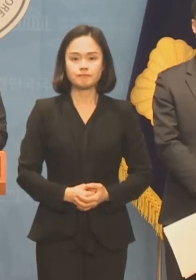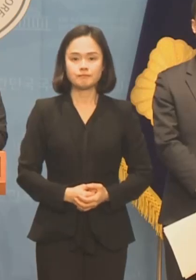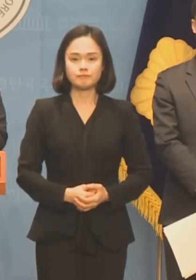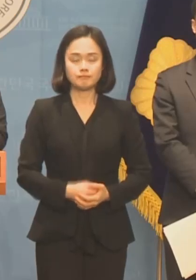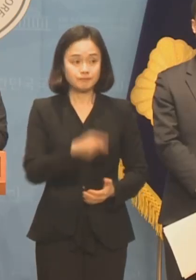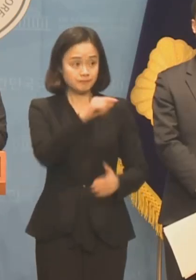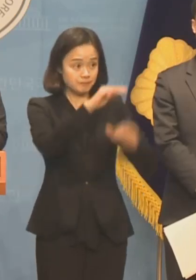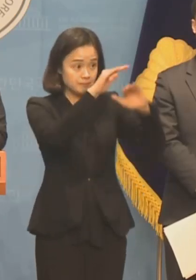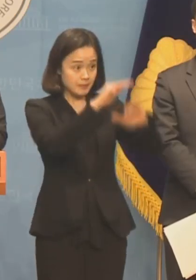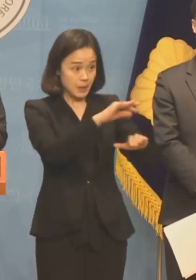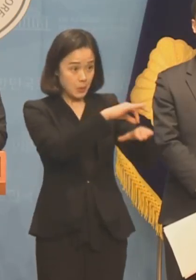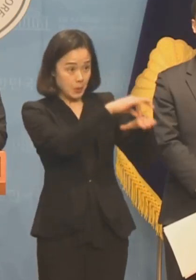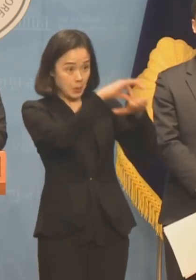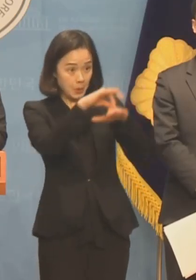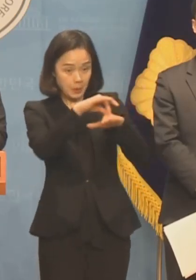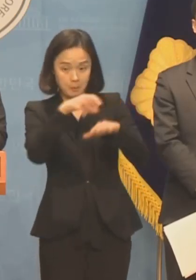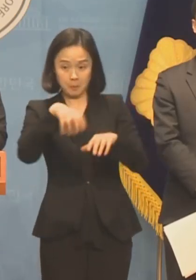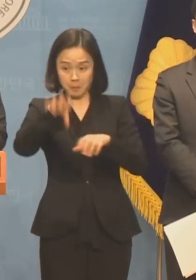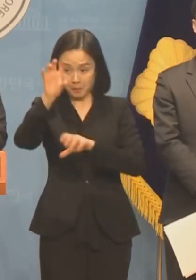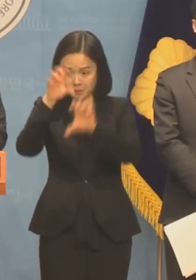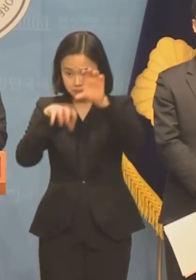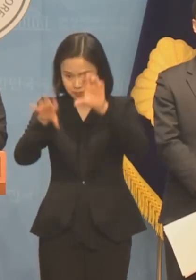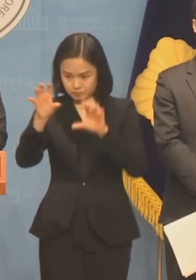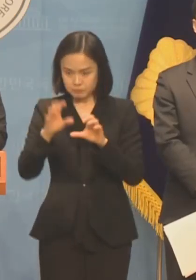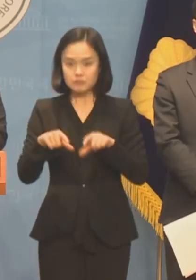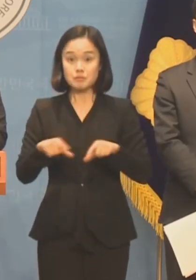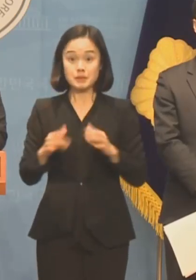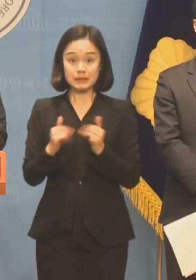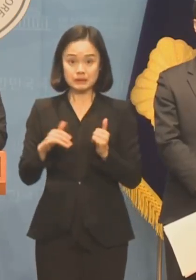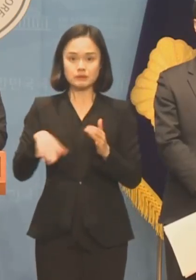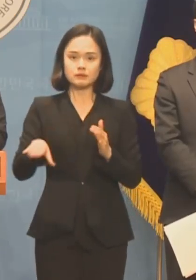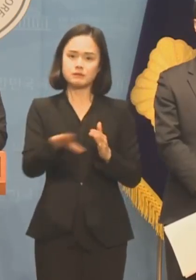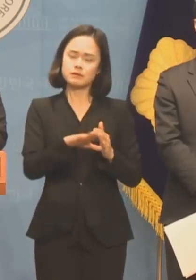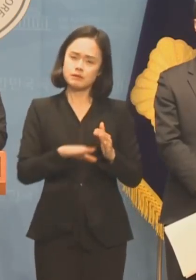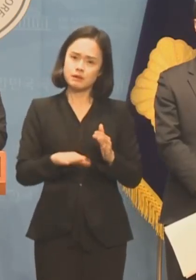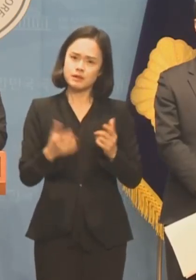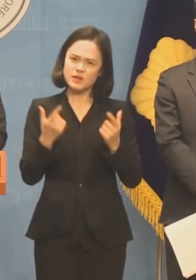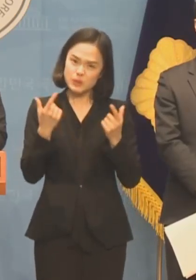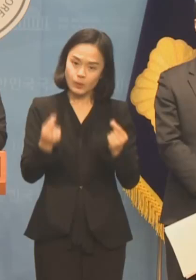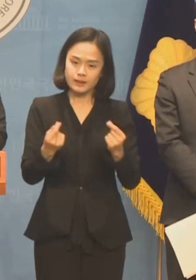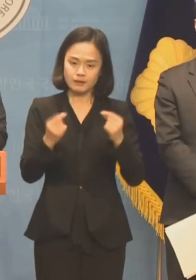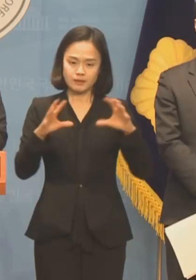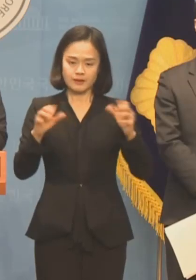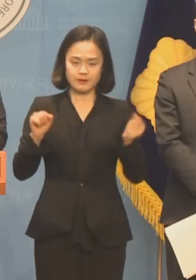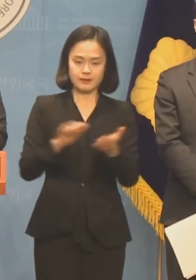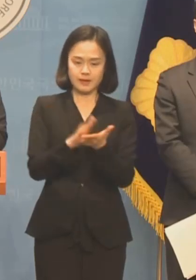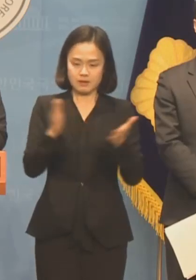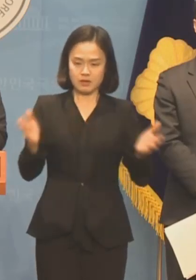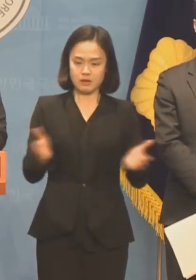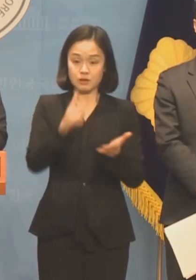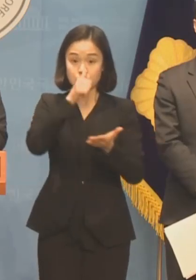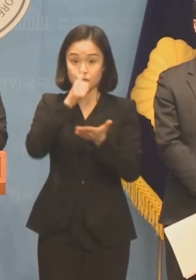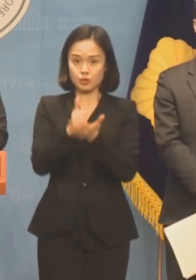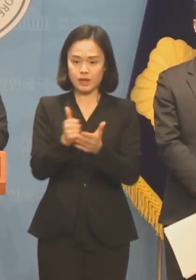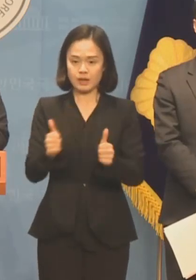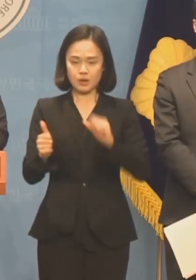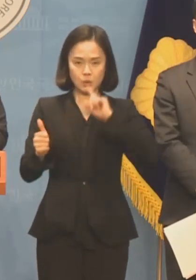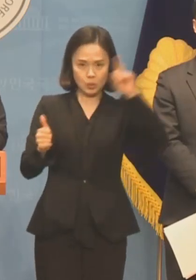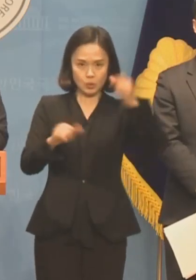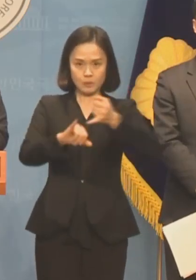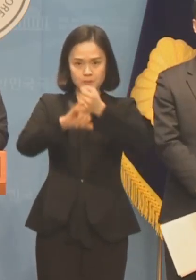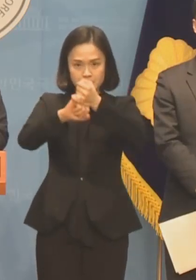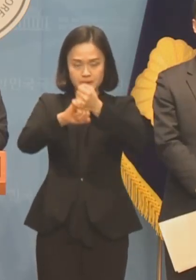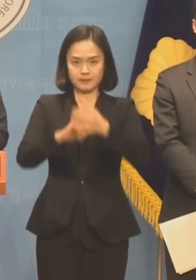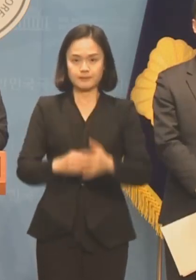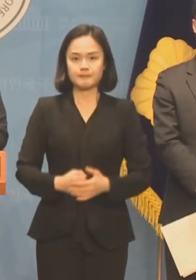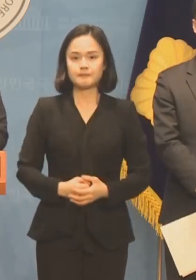퍼나르는 일반인이라 할지라도 저희는 단호하게 내란 선동이나 가짜뉴스에 대한 내용으로 고발하겠습니다. 그렇기